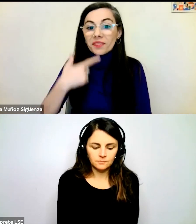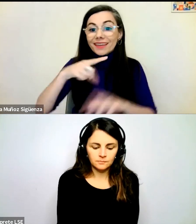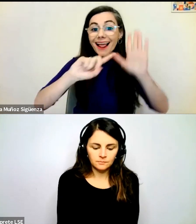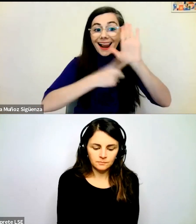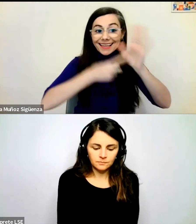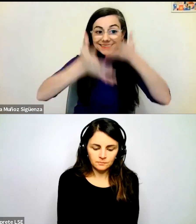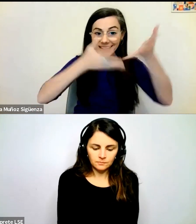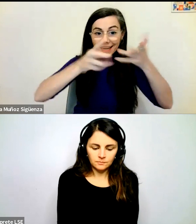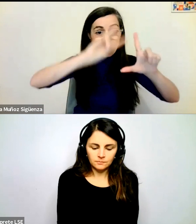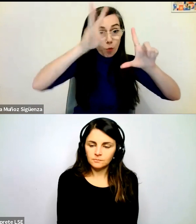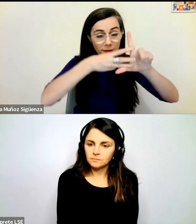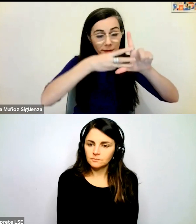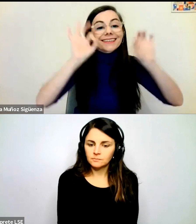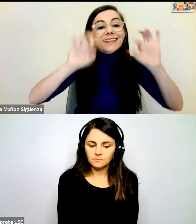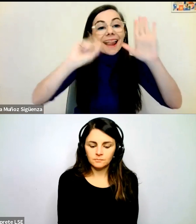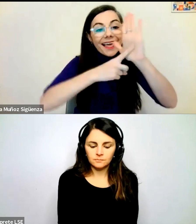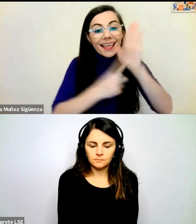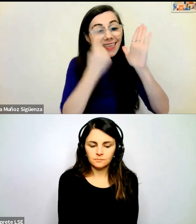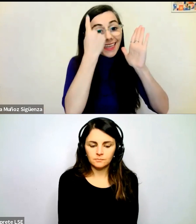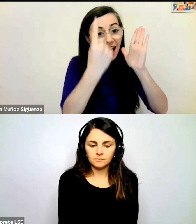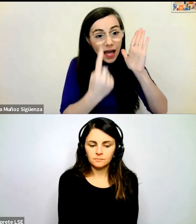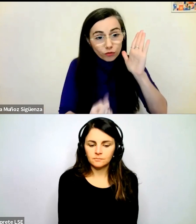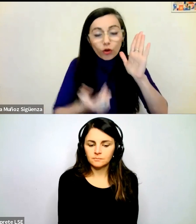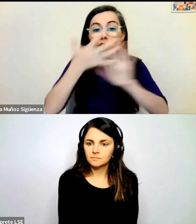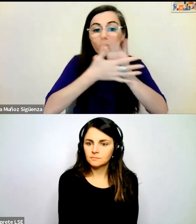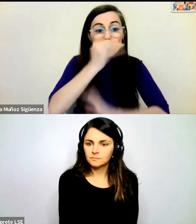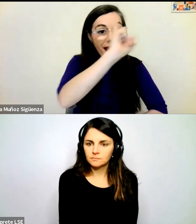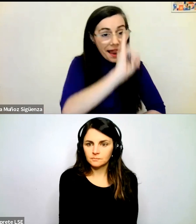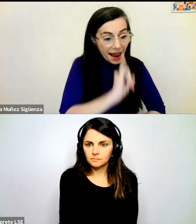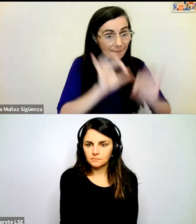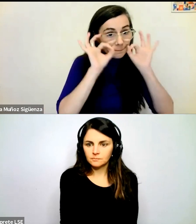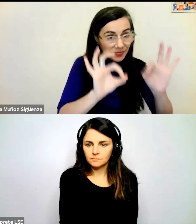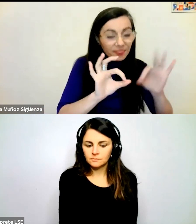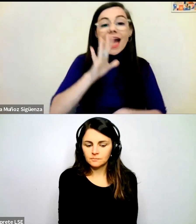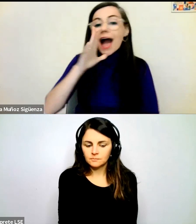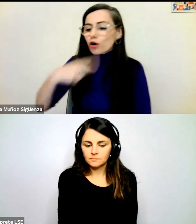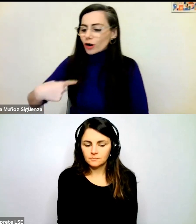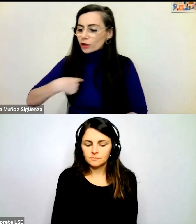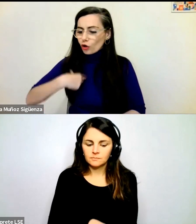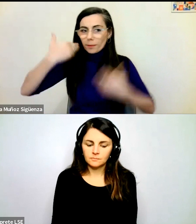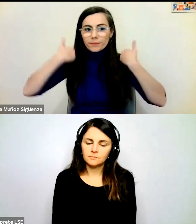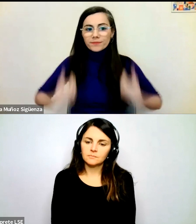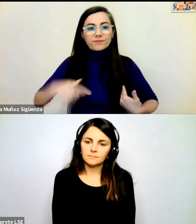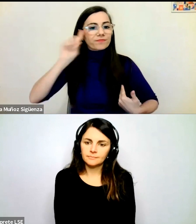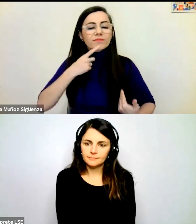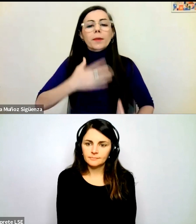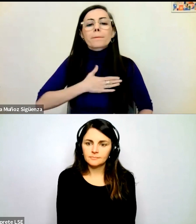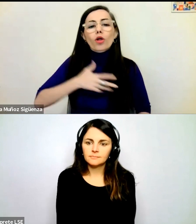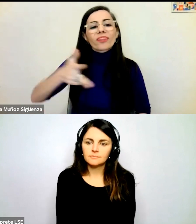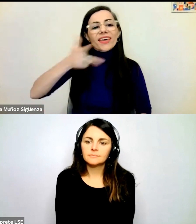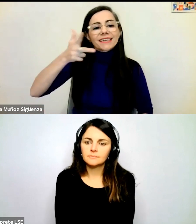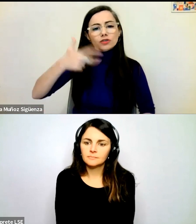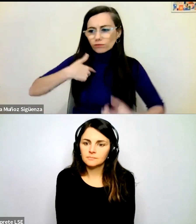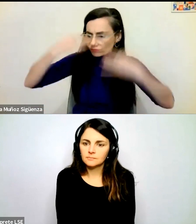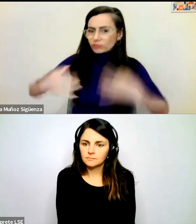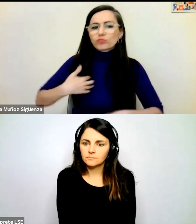que seguir y, bueno, pues gracias a la web LaySign veremos cómo cada ley aparece